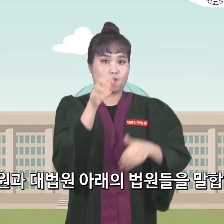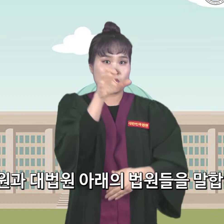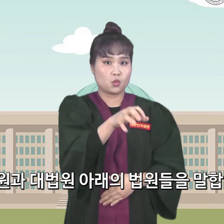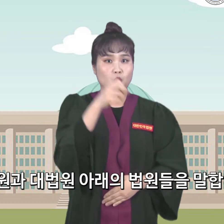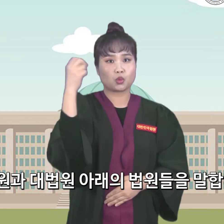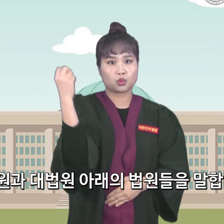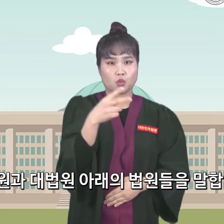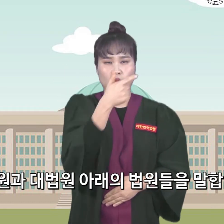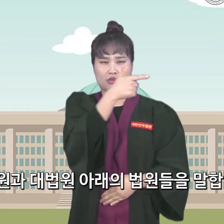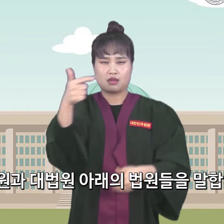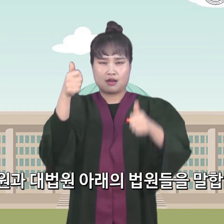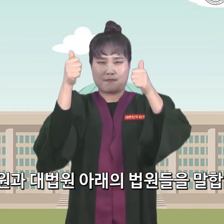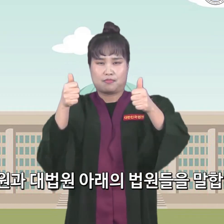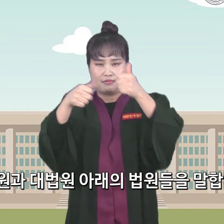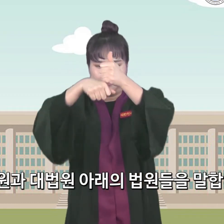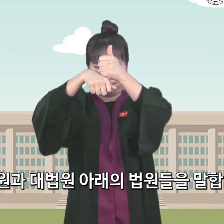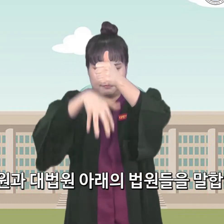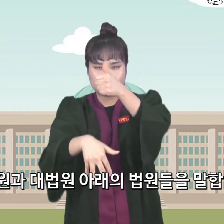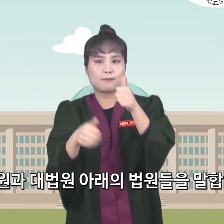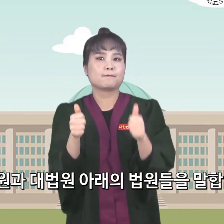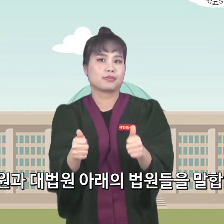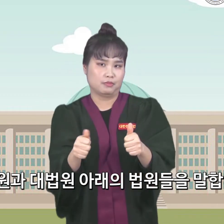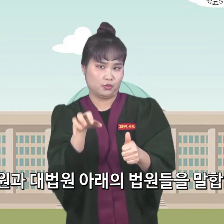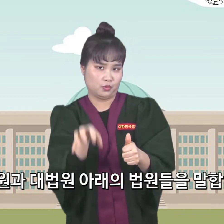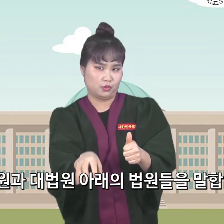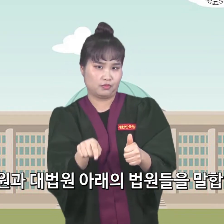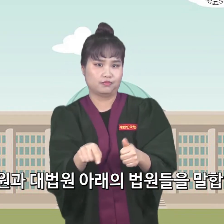대법원 아래의 법원들을 말합니다.